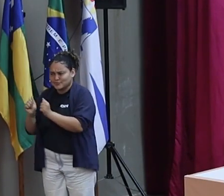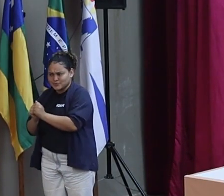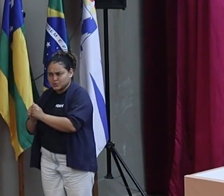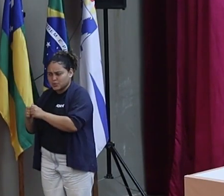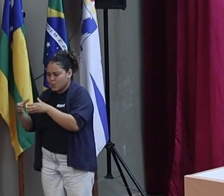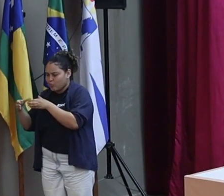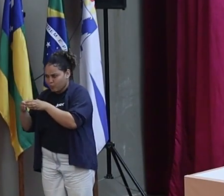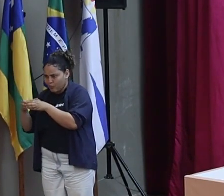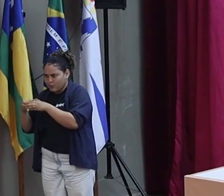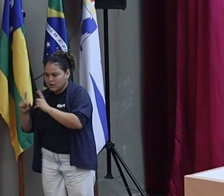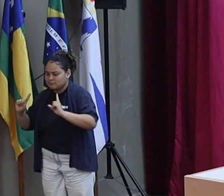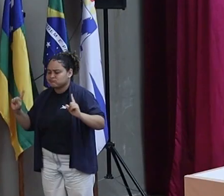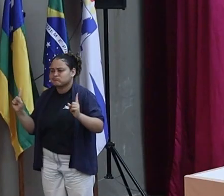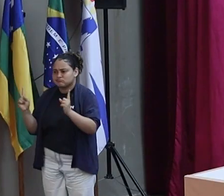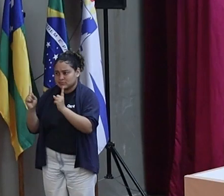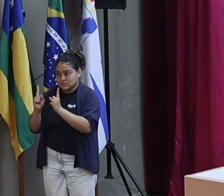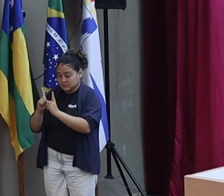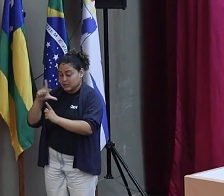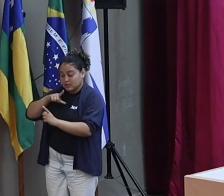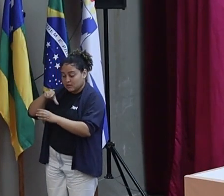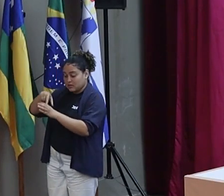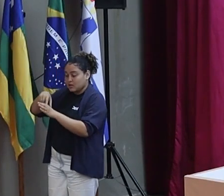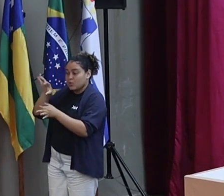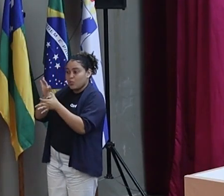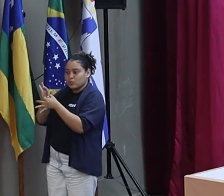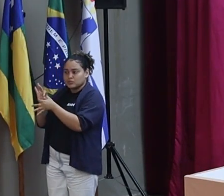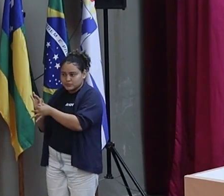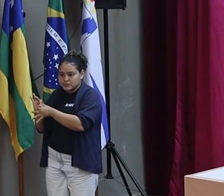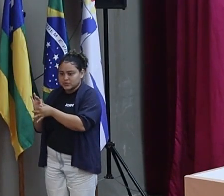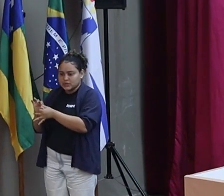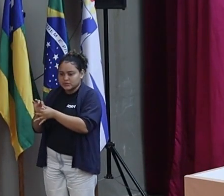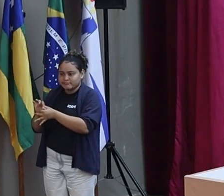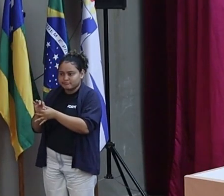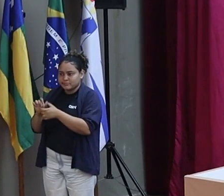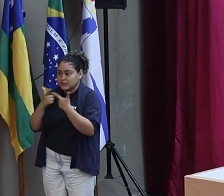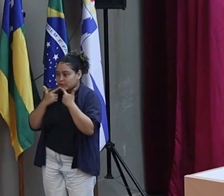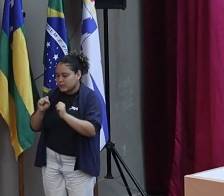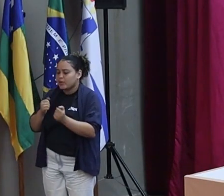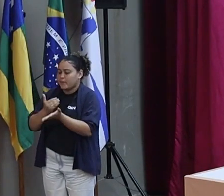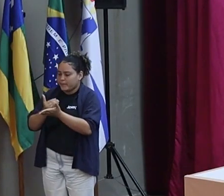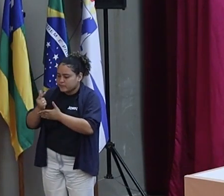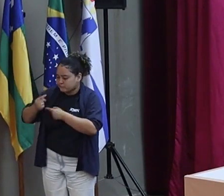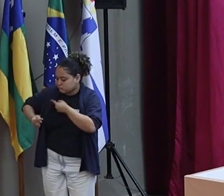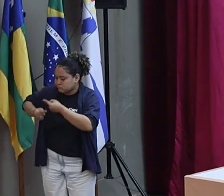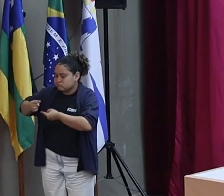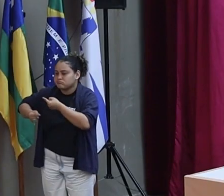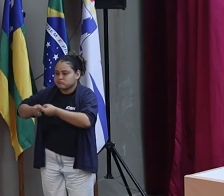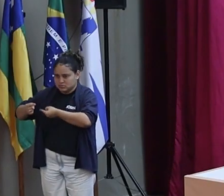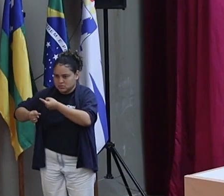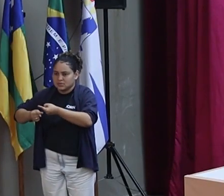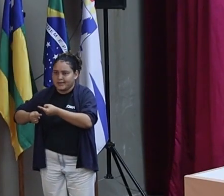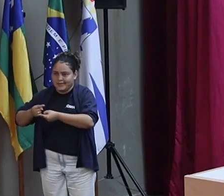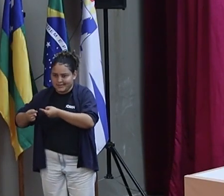questões de letramento ali eram tocadas, então a LAB, junto com a BALF, entrou com esse processo, como